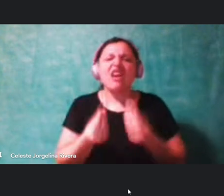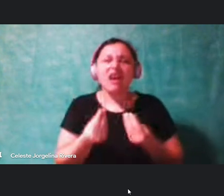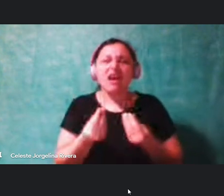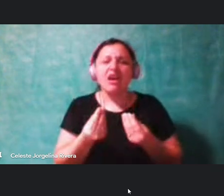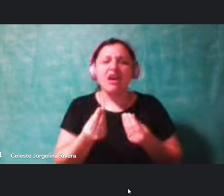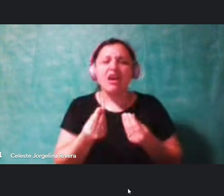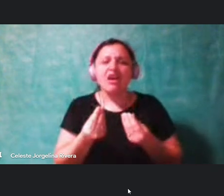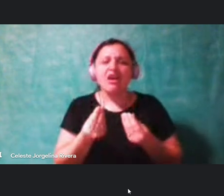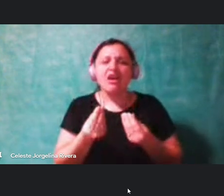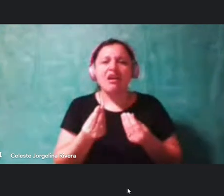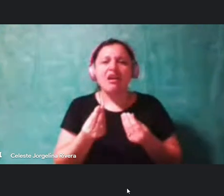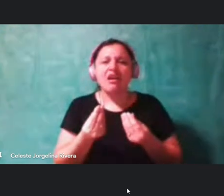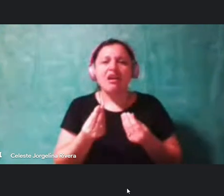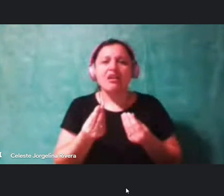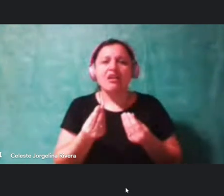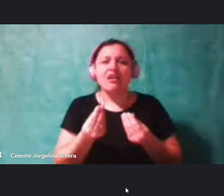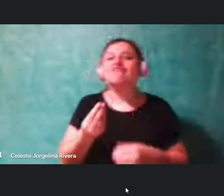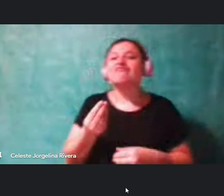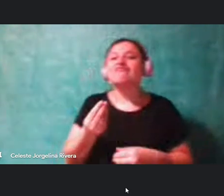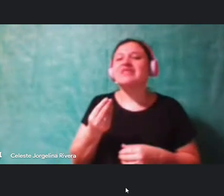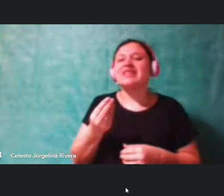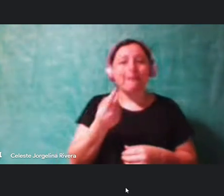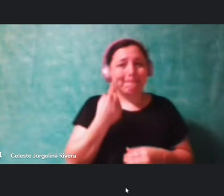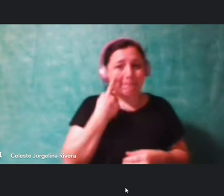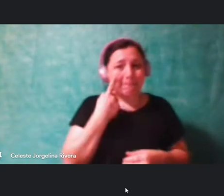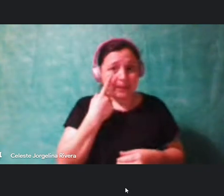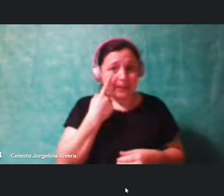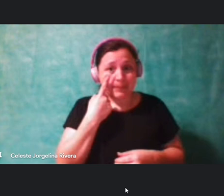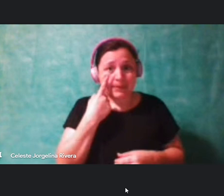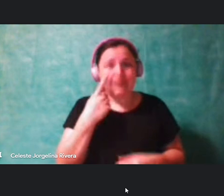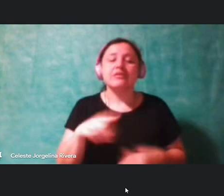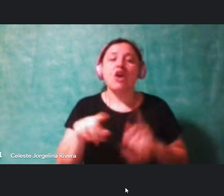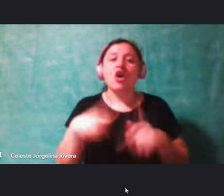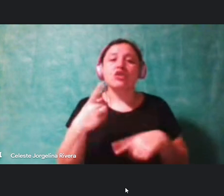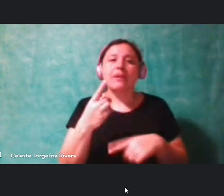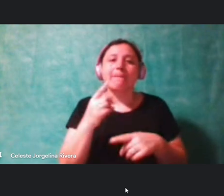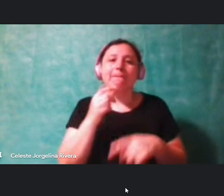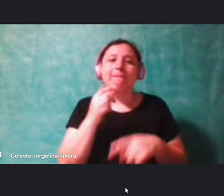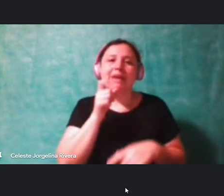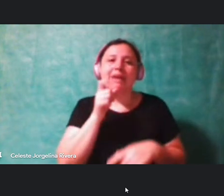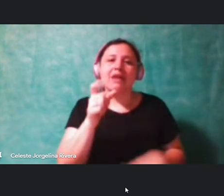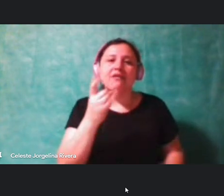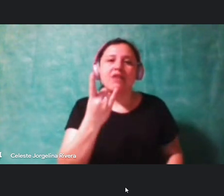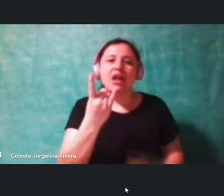Work, trabajar, trabajar.